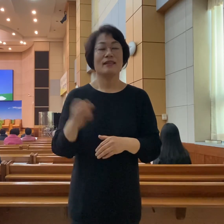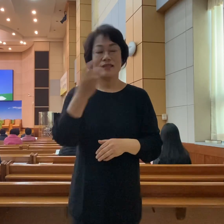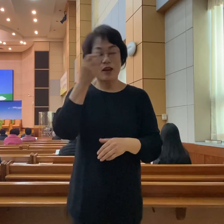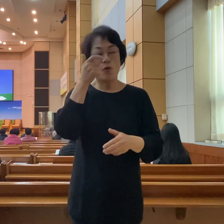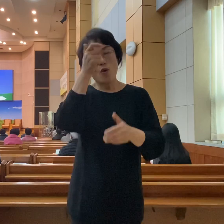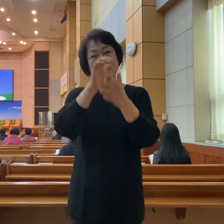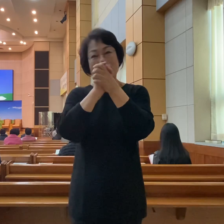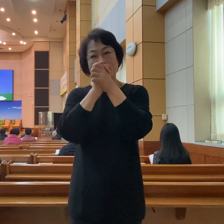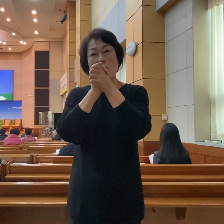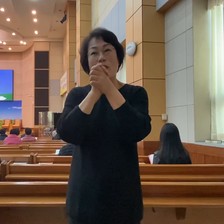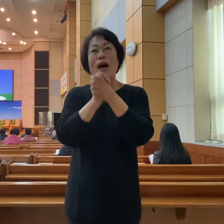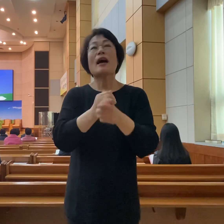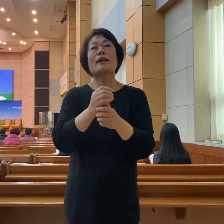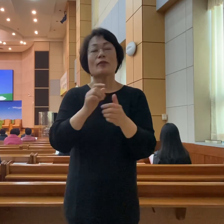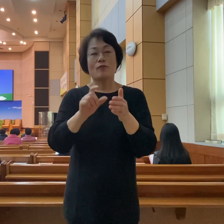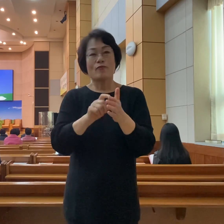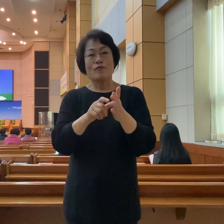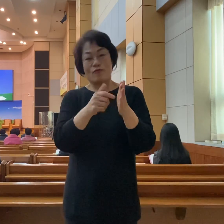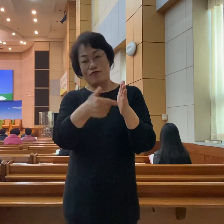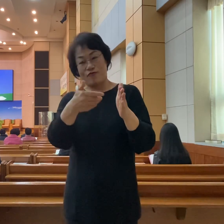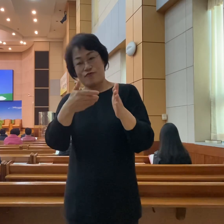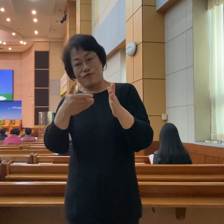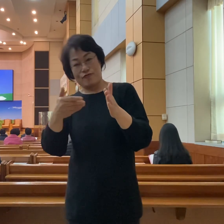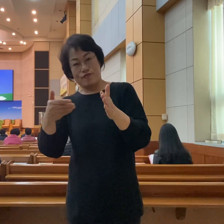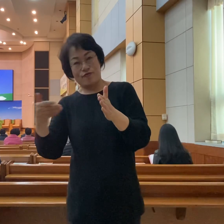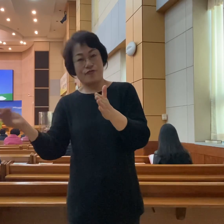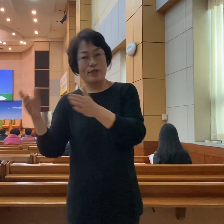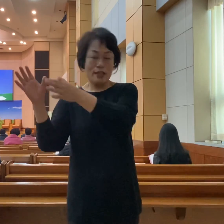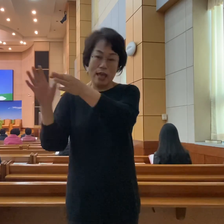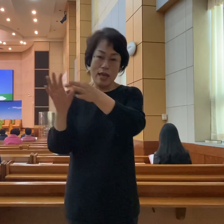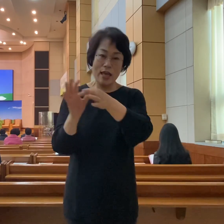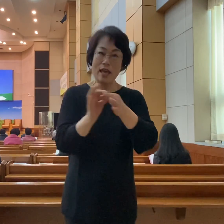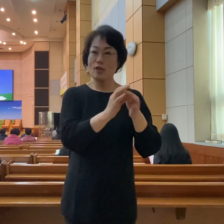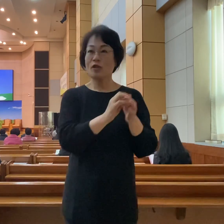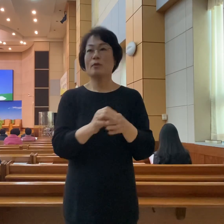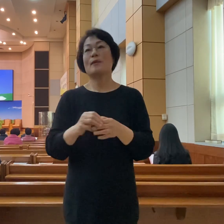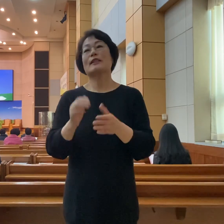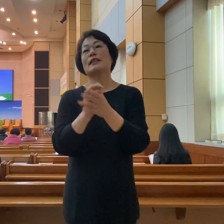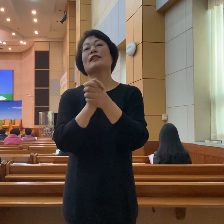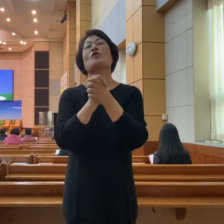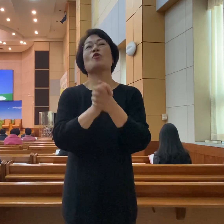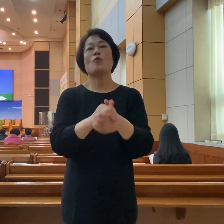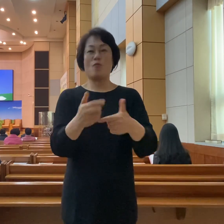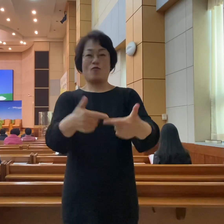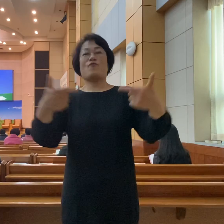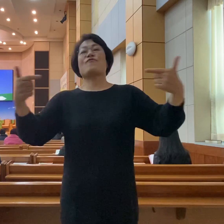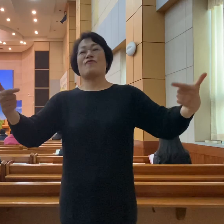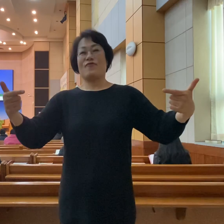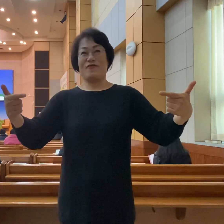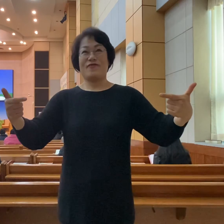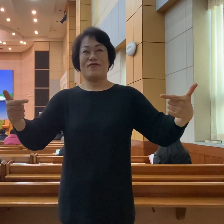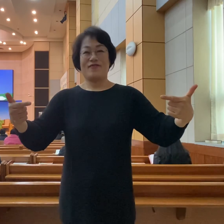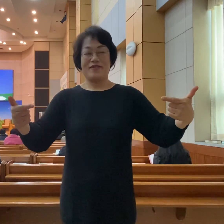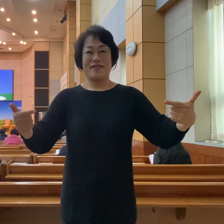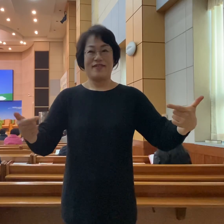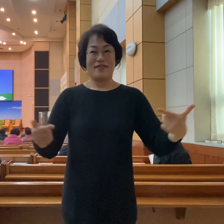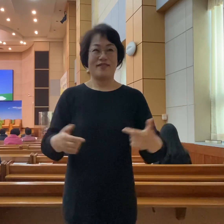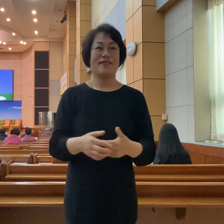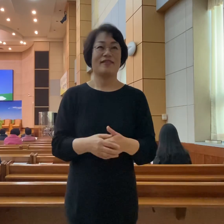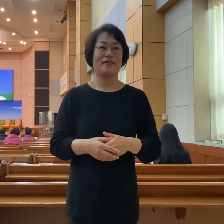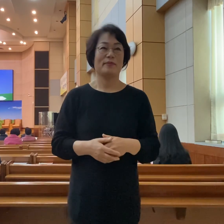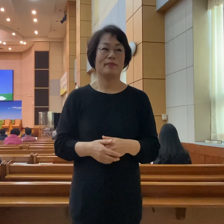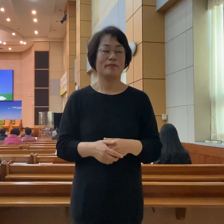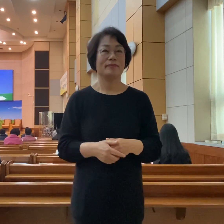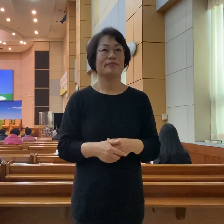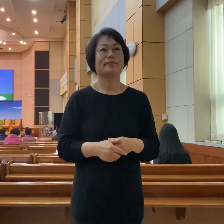기도하다 보면은 기도도 이제 속도가 붙는 것이죠. 기도도 양속에 질이